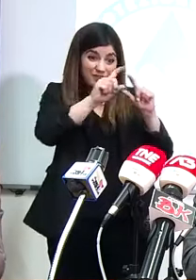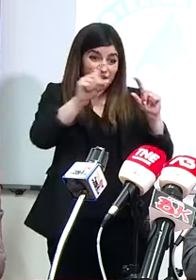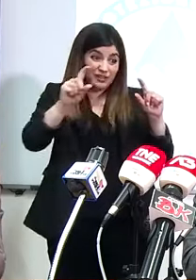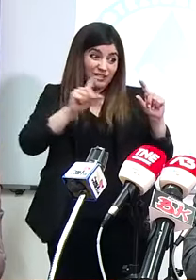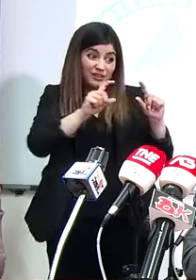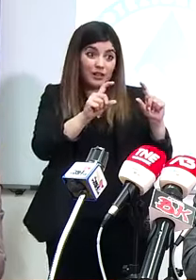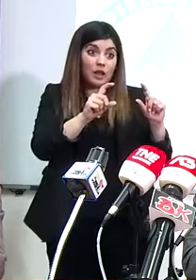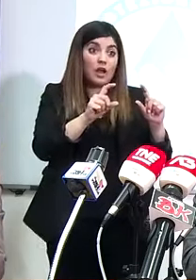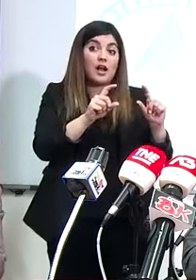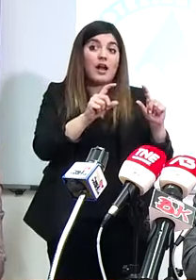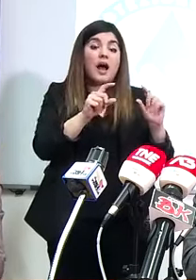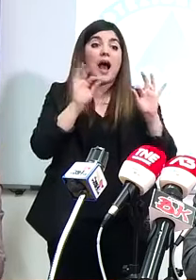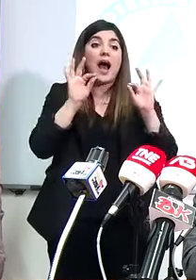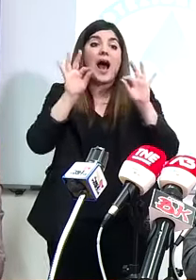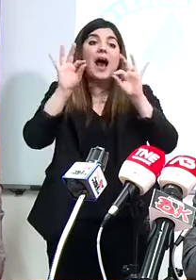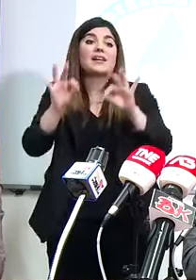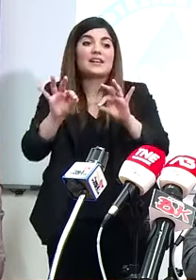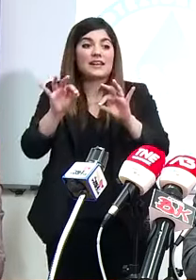no non riesco anzi